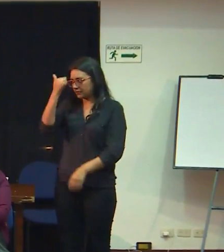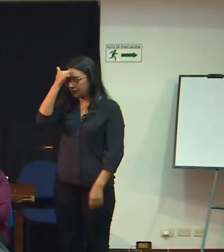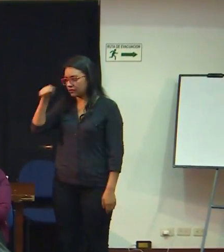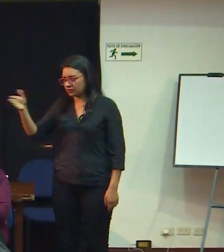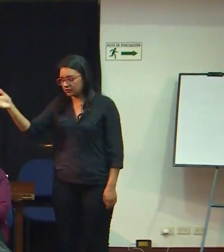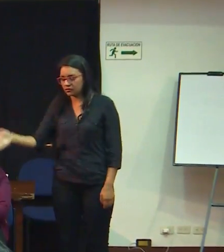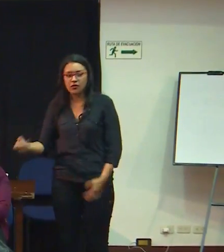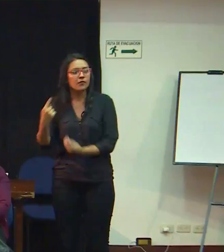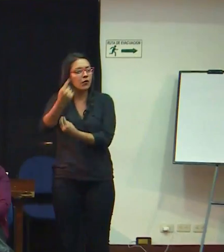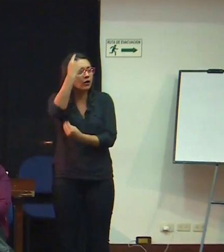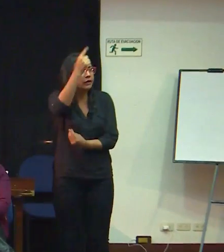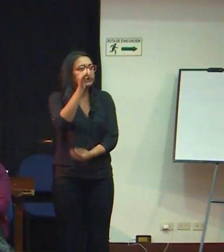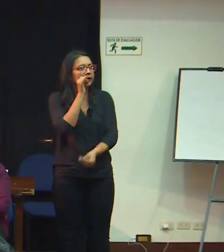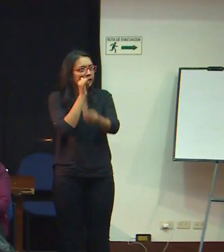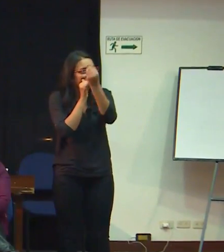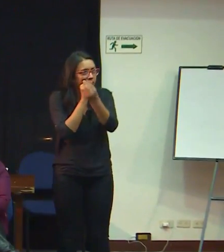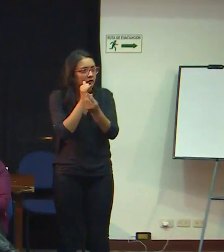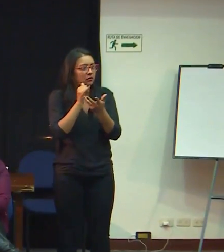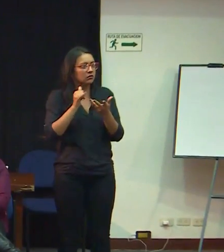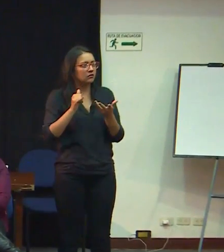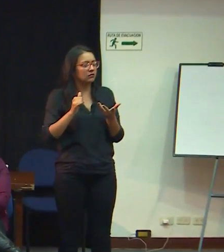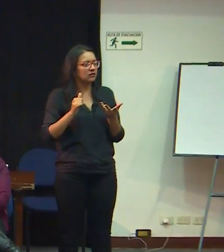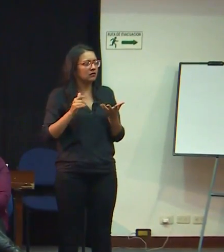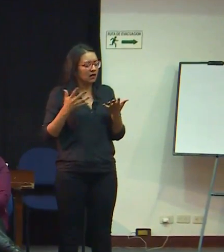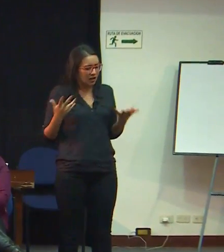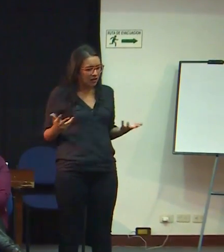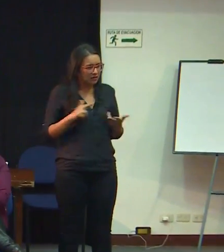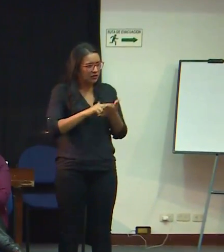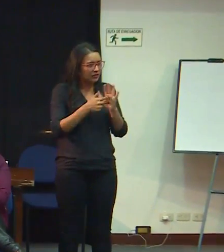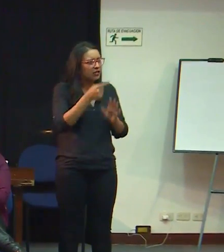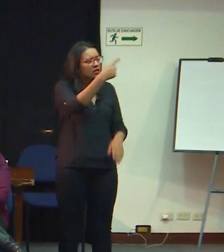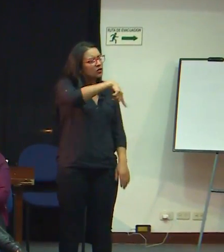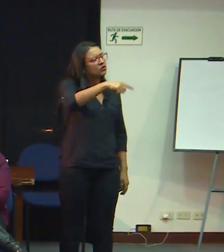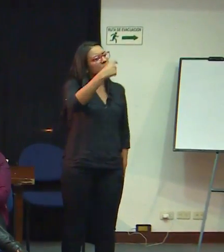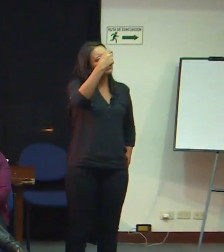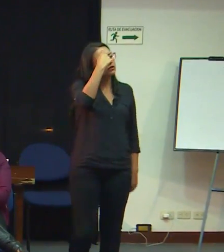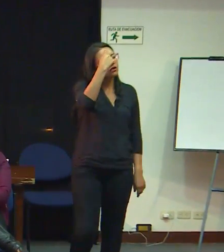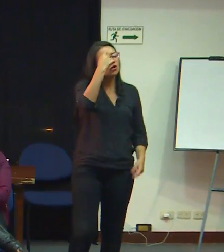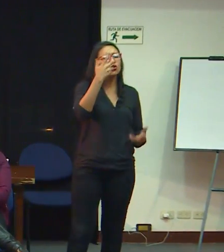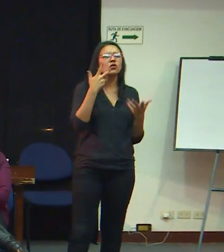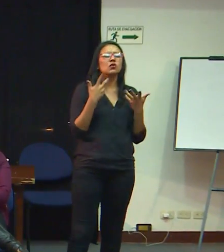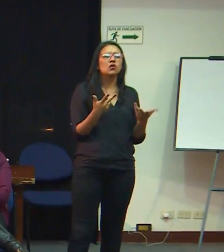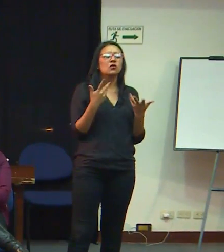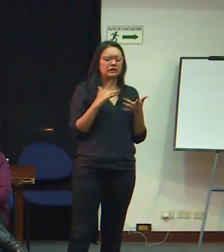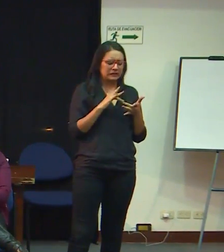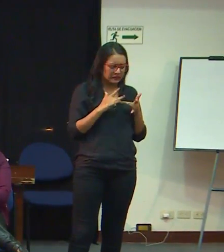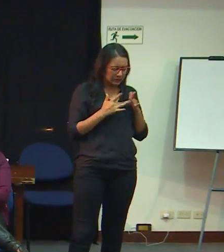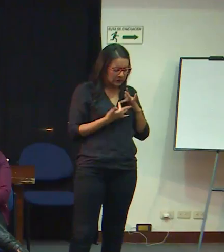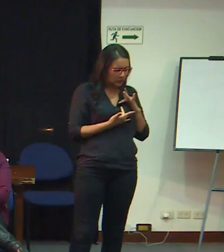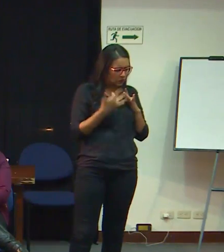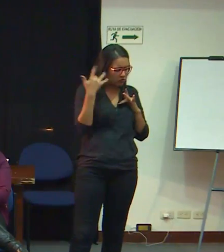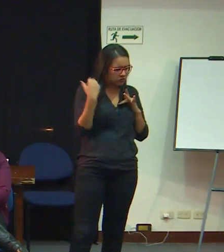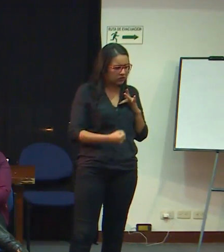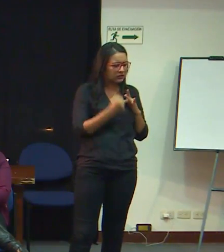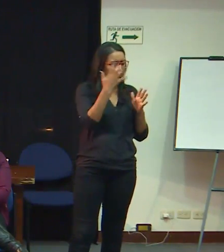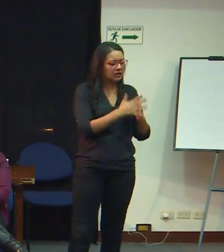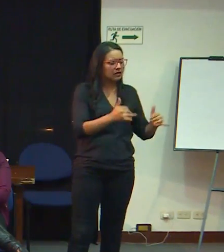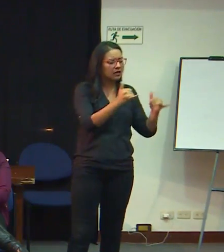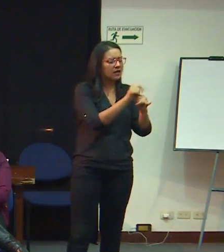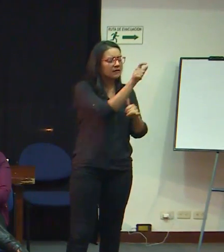políticos, económicos, implica que nos pensemos cómo nos duelen las realidades de los